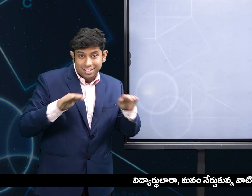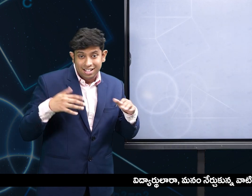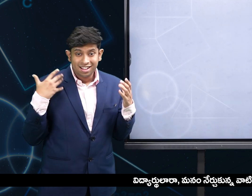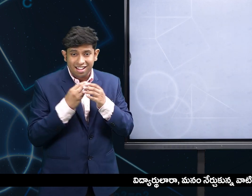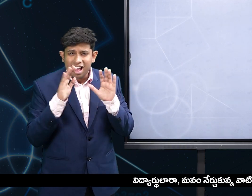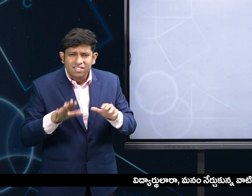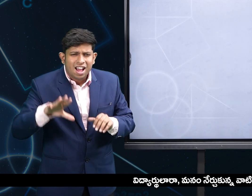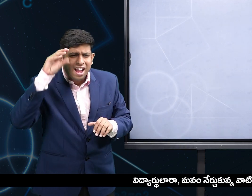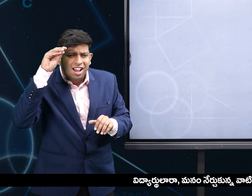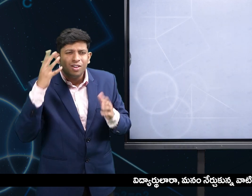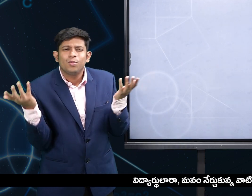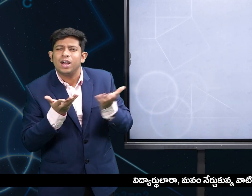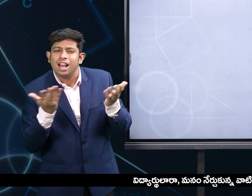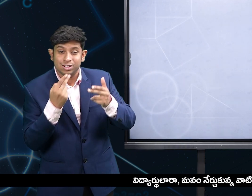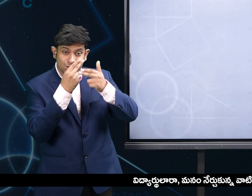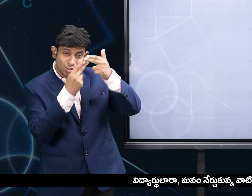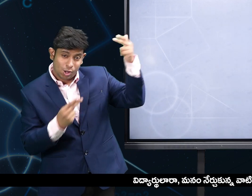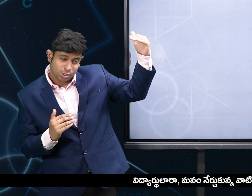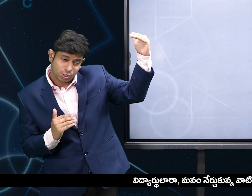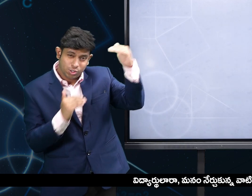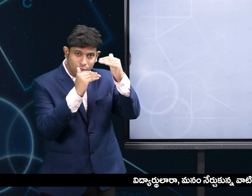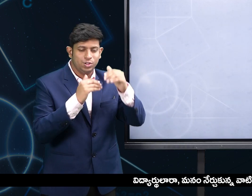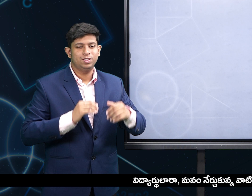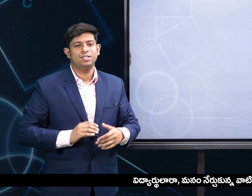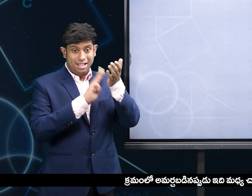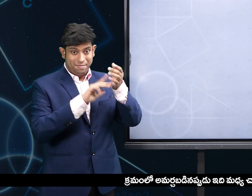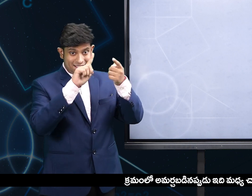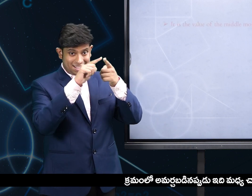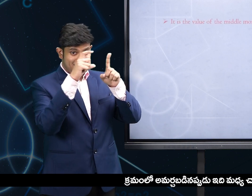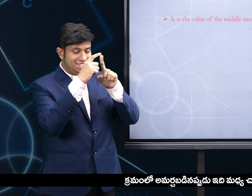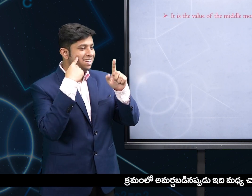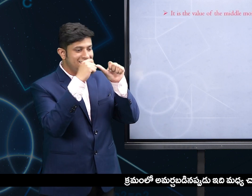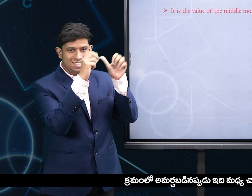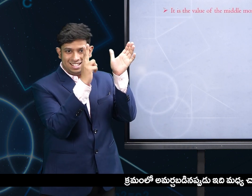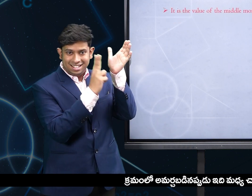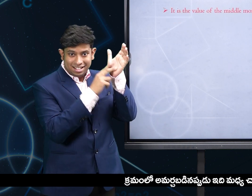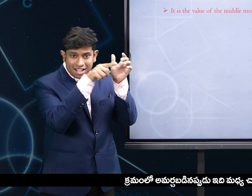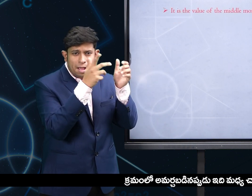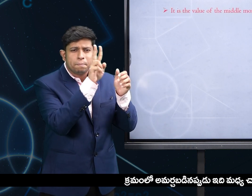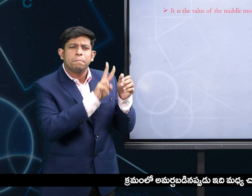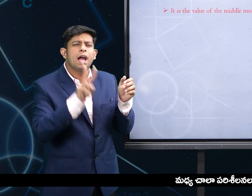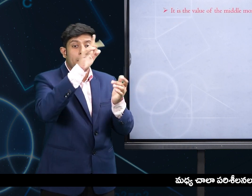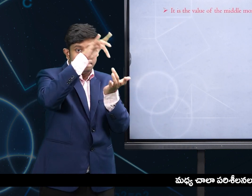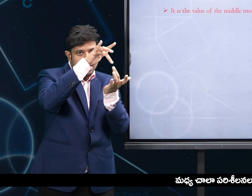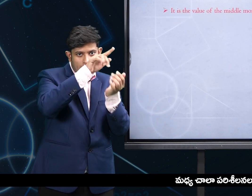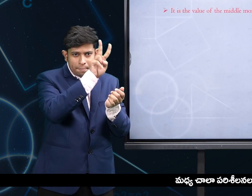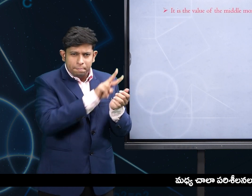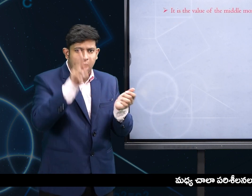విద్యార్థులారా, మనం నేర్చుకున్న వాటిని క్లుప్తంగా చెప్పండి. క్రమంలో అమర్చబడినప్పుడు ఇది మధ్య చాలా